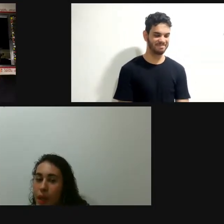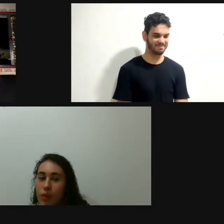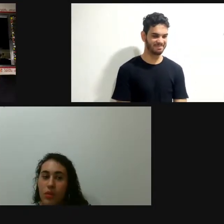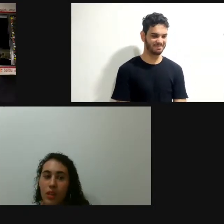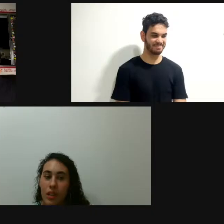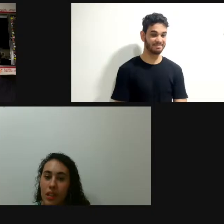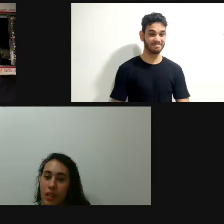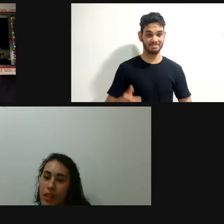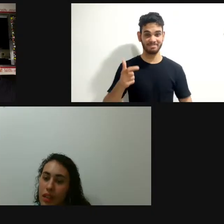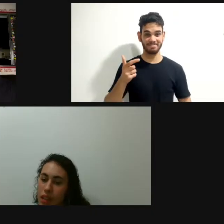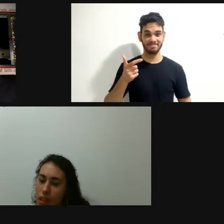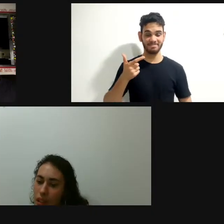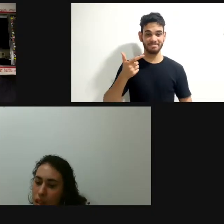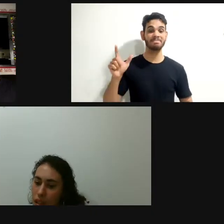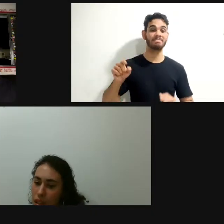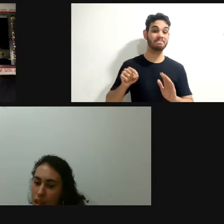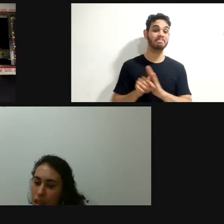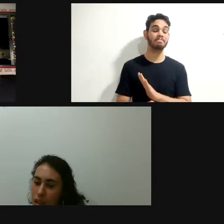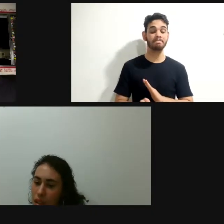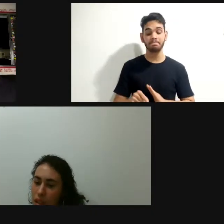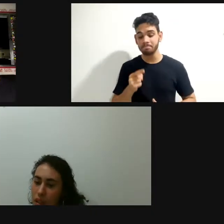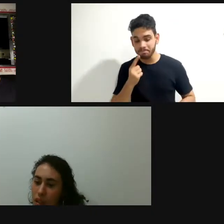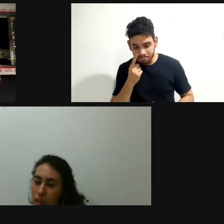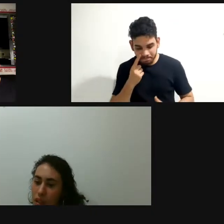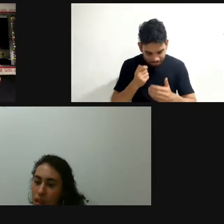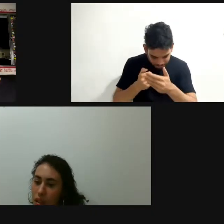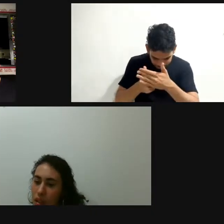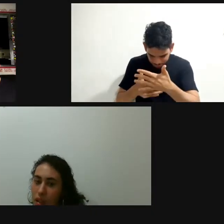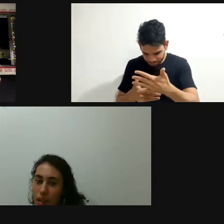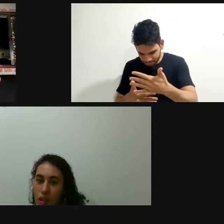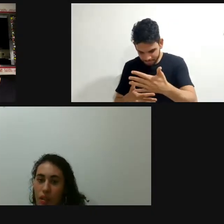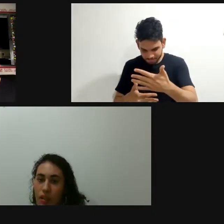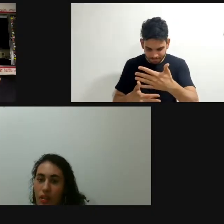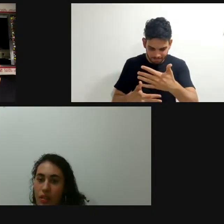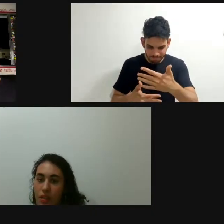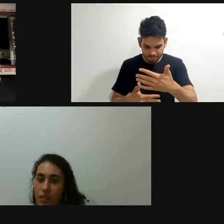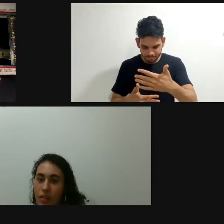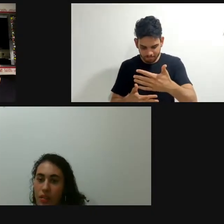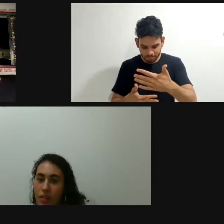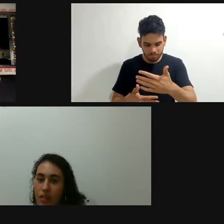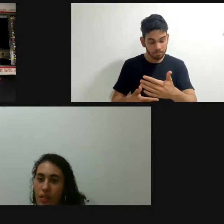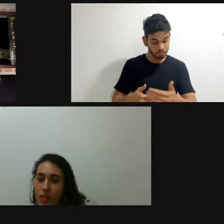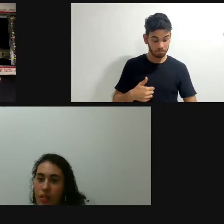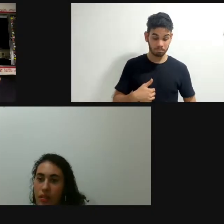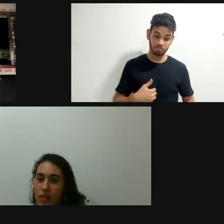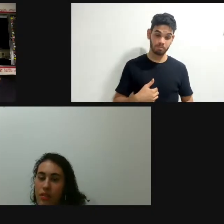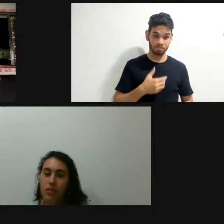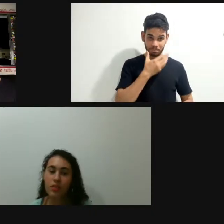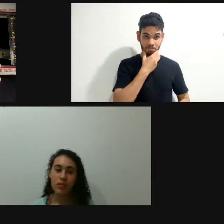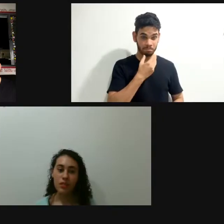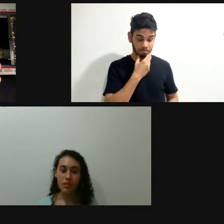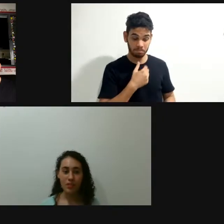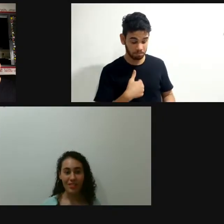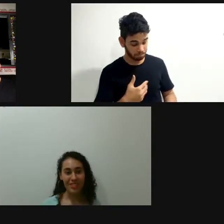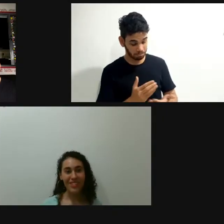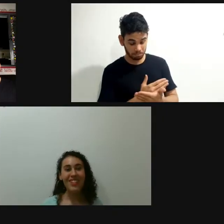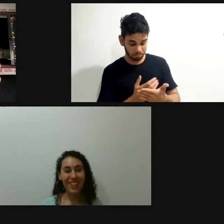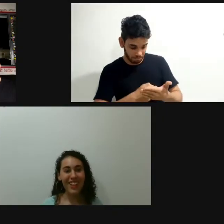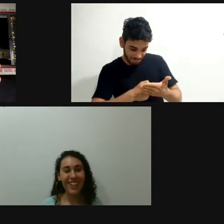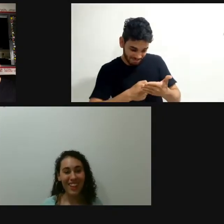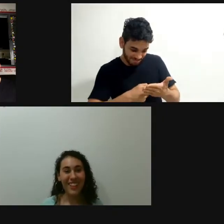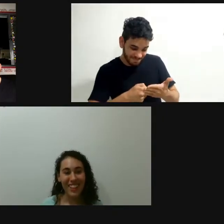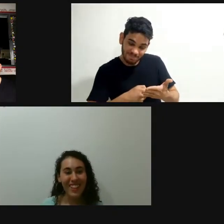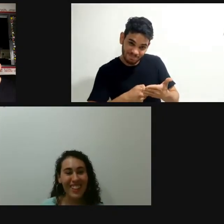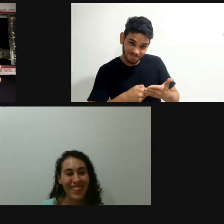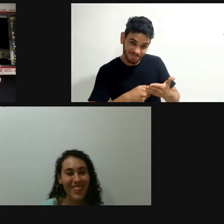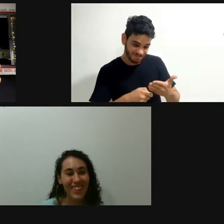Outra pergunta aqui. É que eu fiz umas anotações, aí eu tô olhando aqui no celular, porque quando eu li